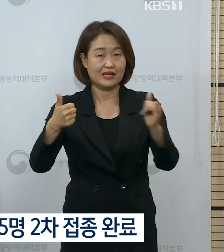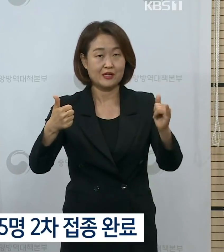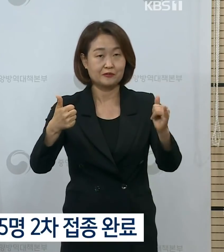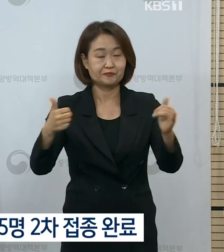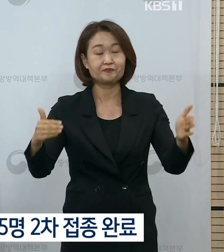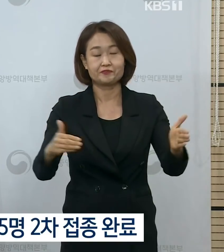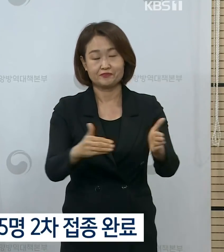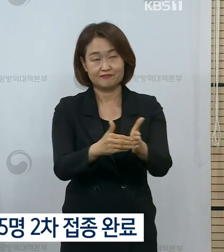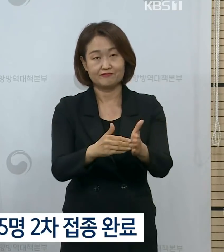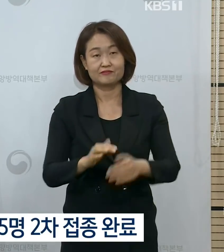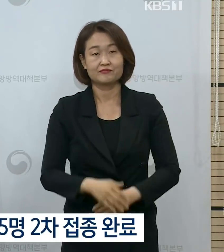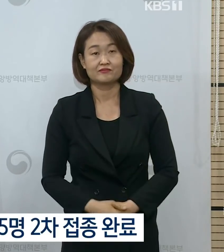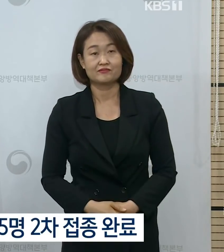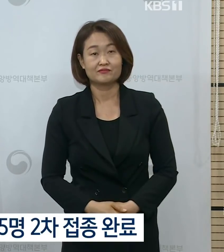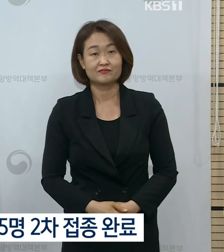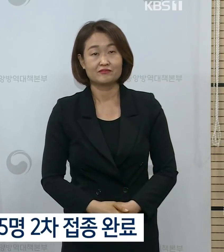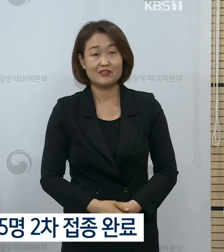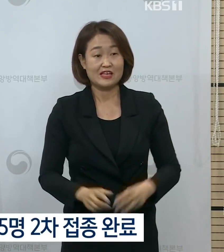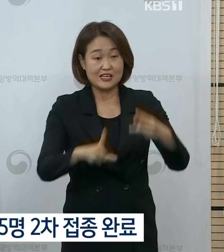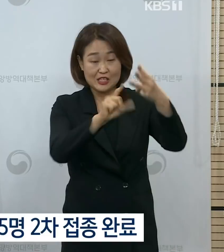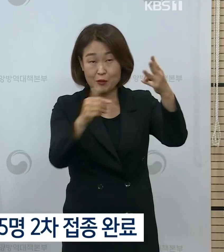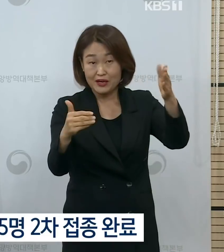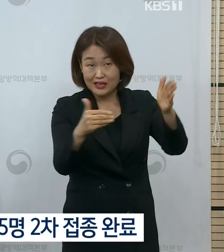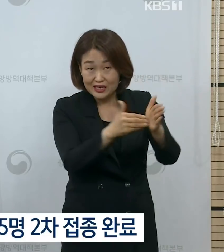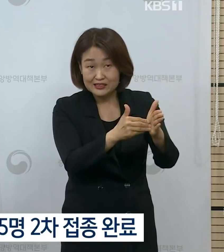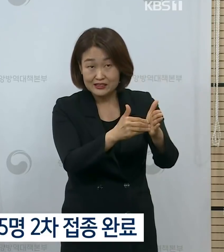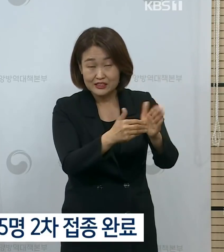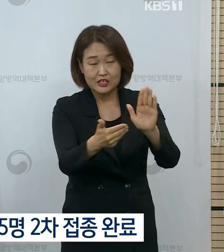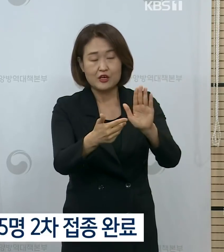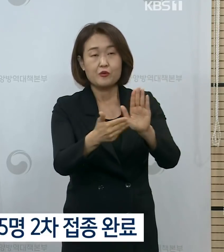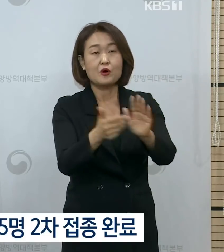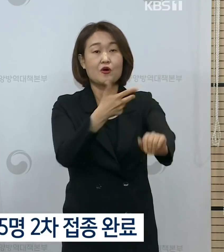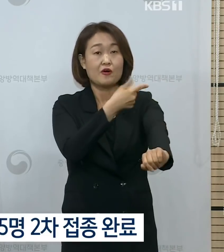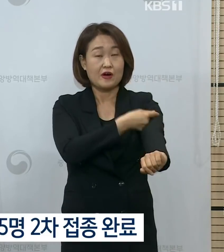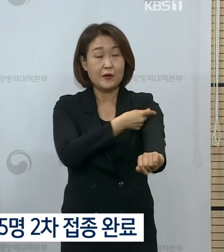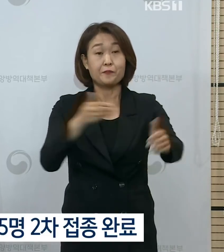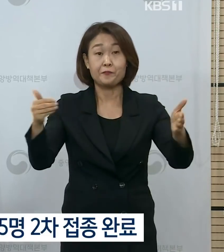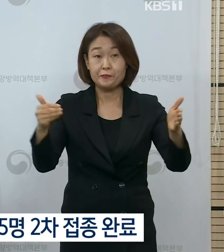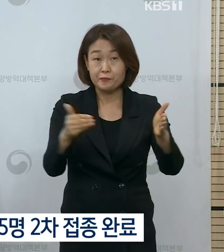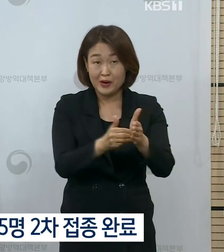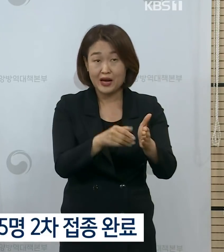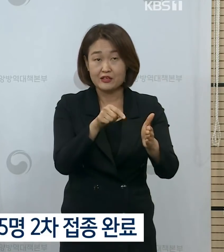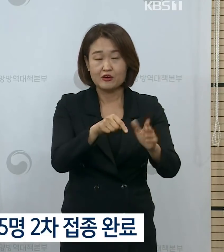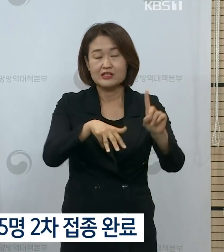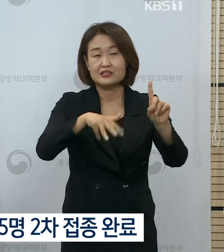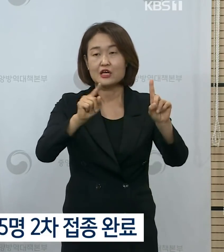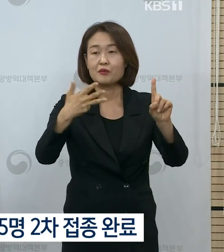19,855명입니다. 1분기 접종자 중에 1차 접종의 완료율은